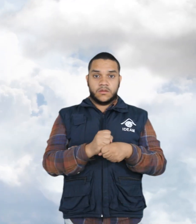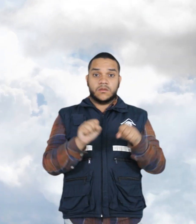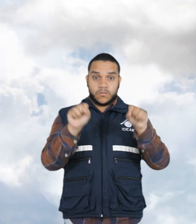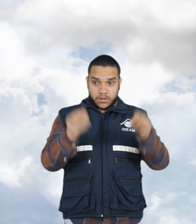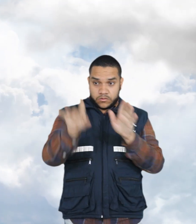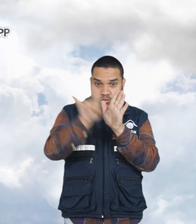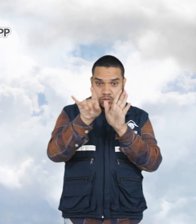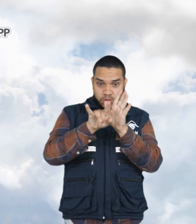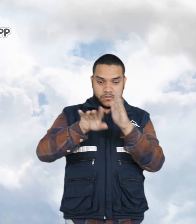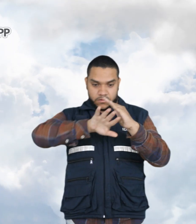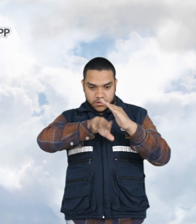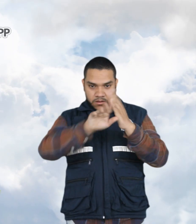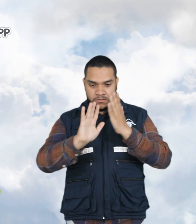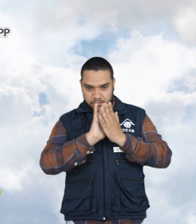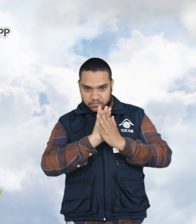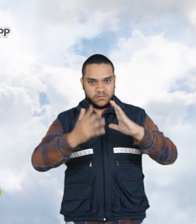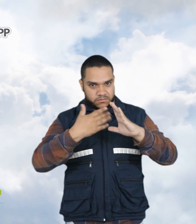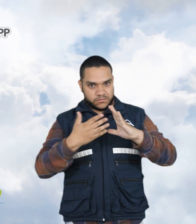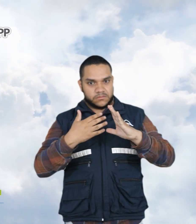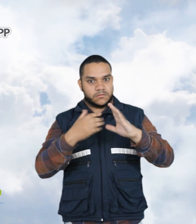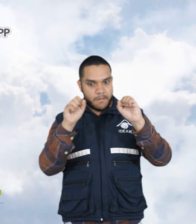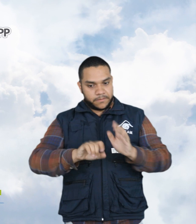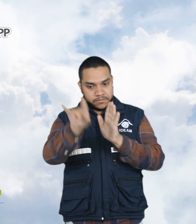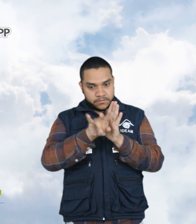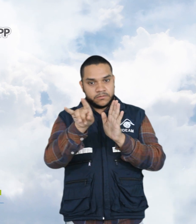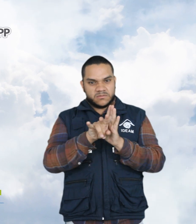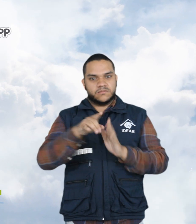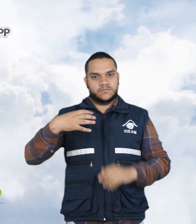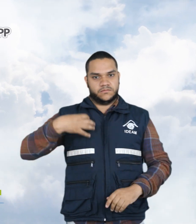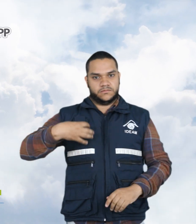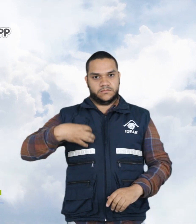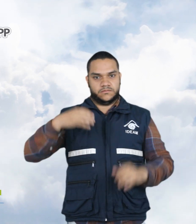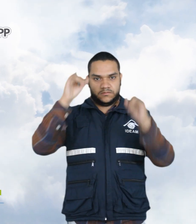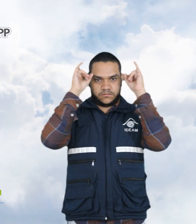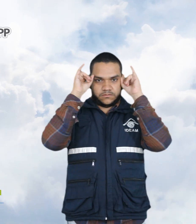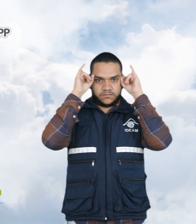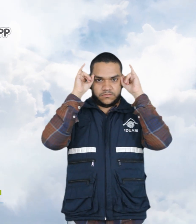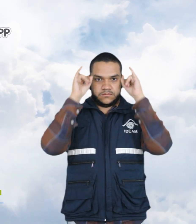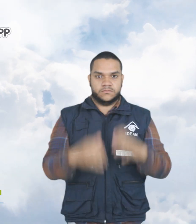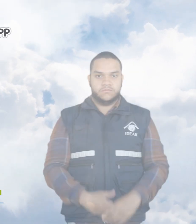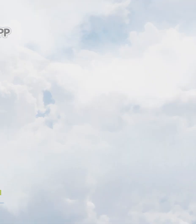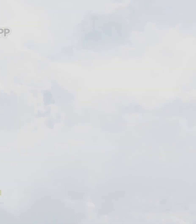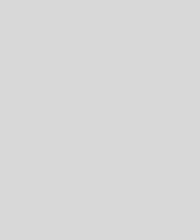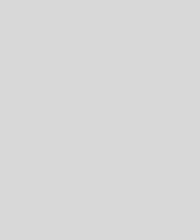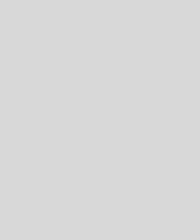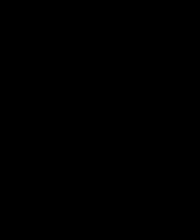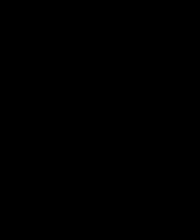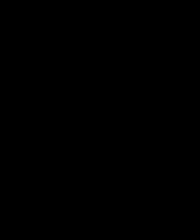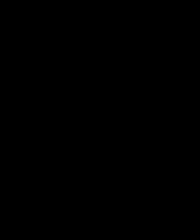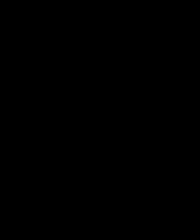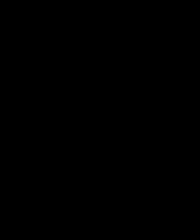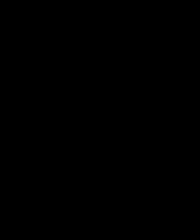Adicionalmente, los invitamos a descargar nuestra aplicación Mi Pronóstico, disponible para dispositivos móviles iPhone y Android.